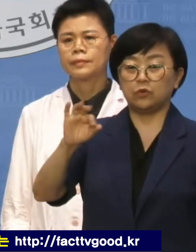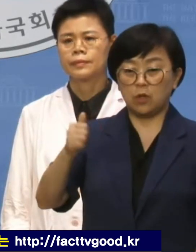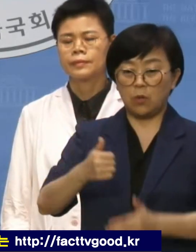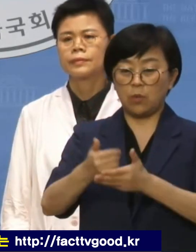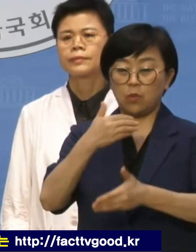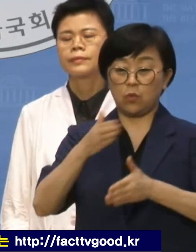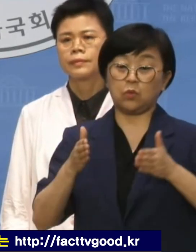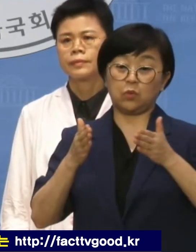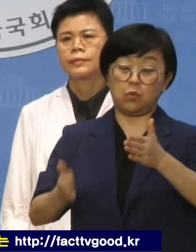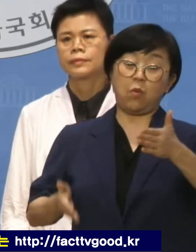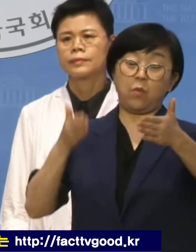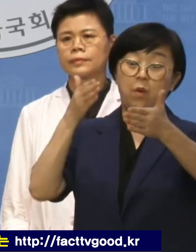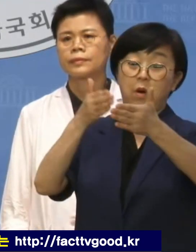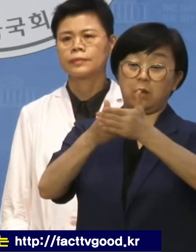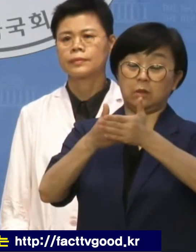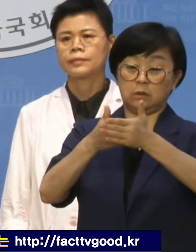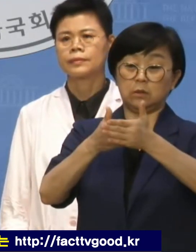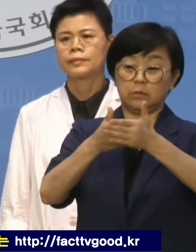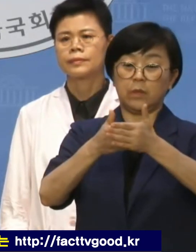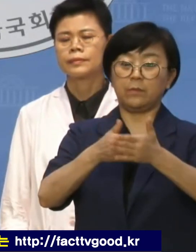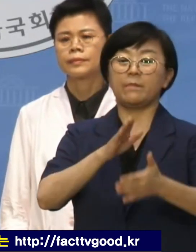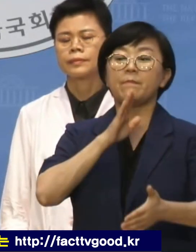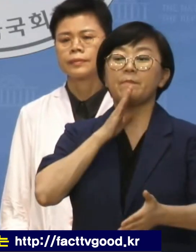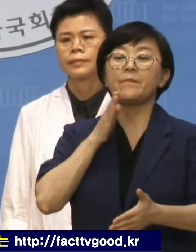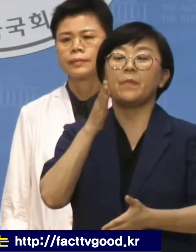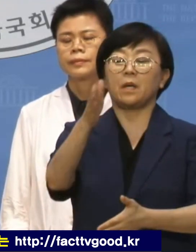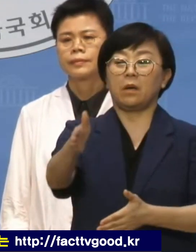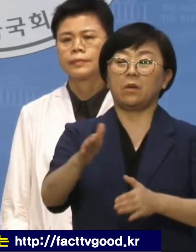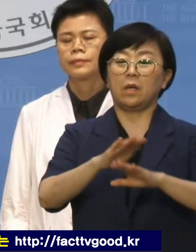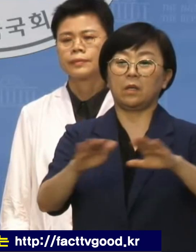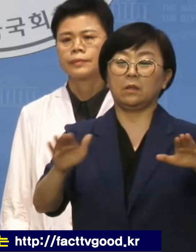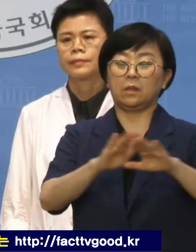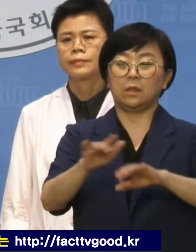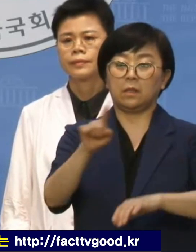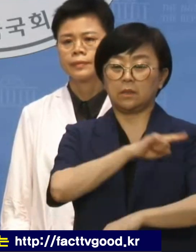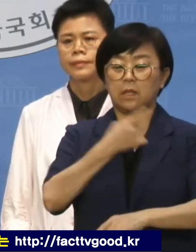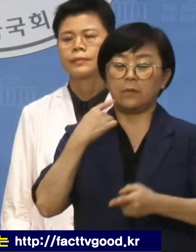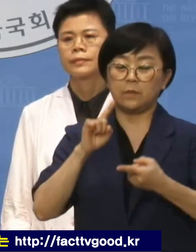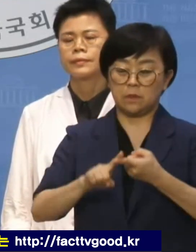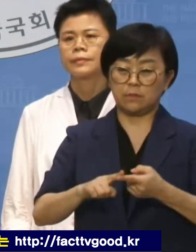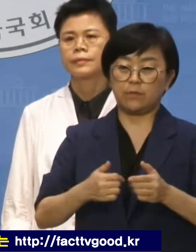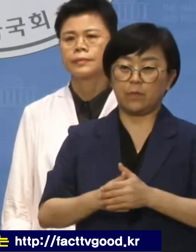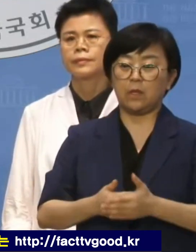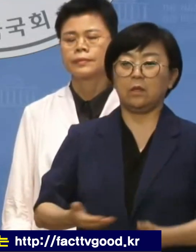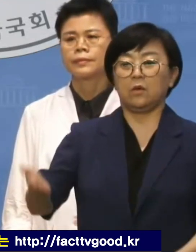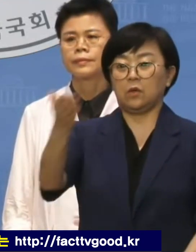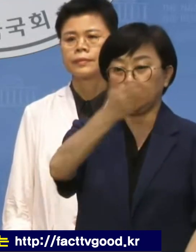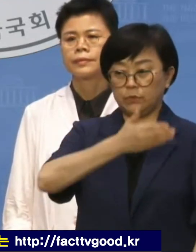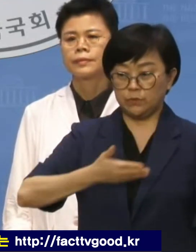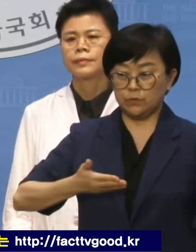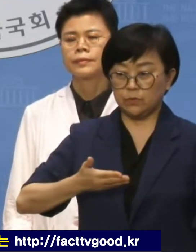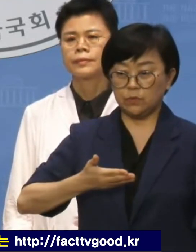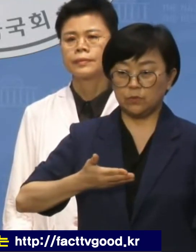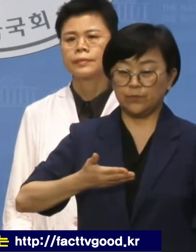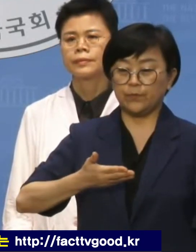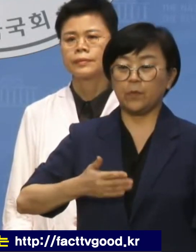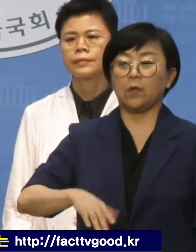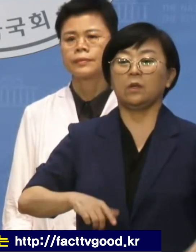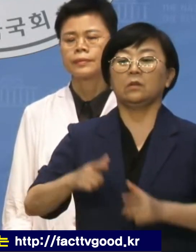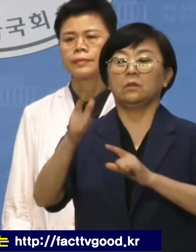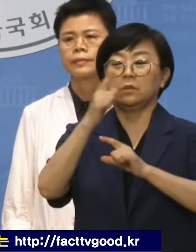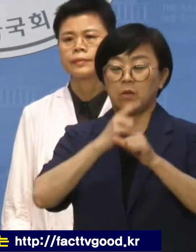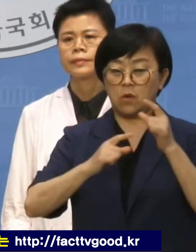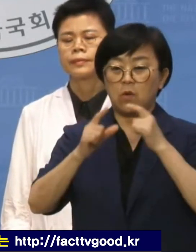해소하는 걸 목표로 본인도 촉구를 했던데요. 그 방향으로 해결되는 게 가장 합리적일 것입니다. 기자님들께서도 그 점 꼭